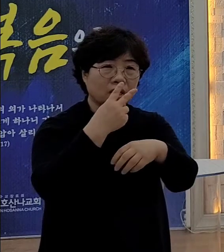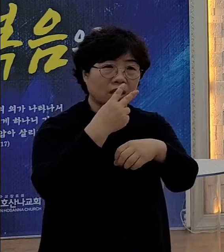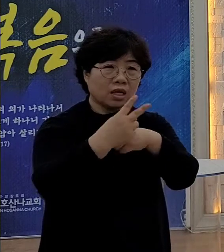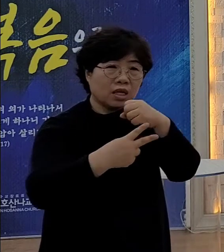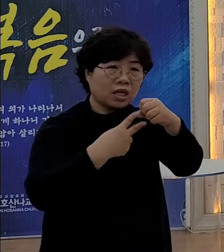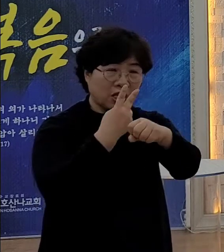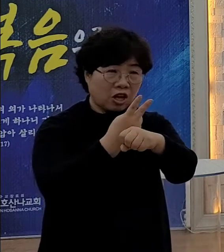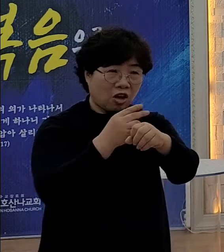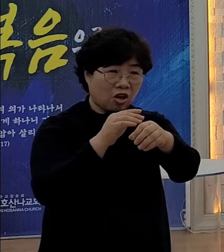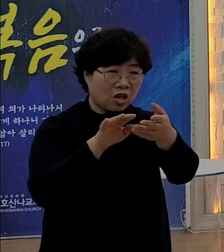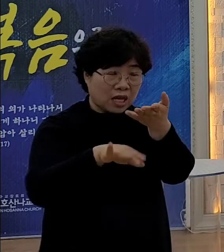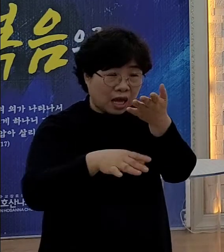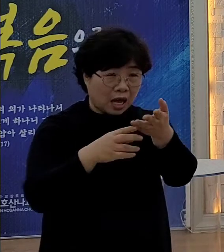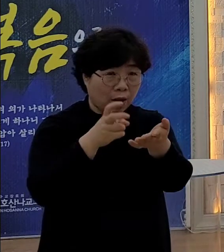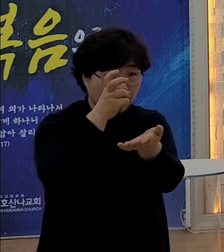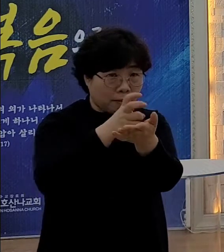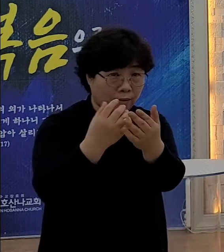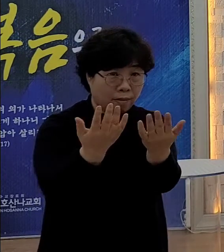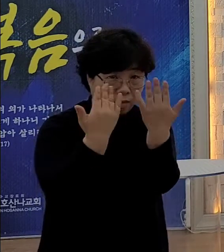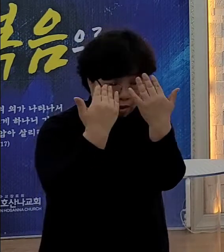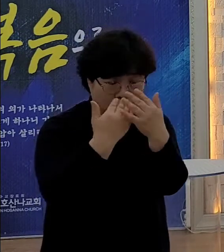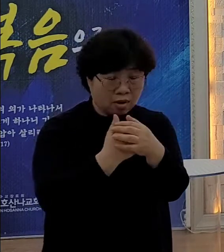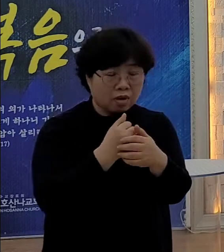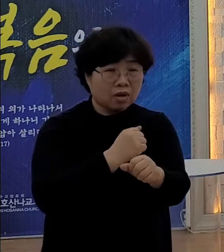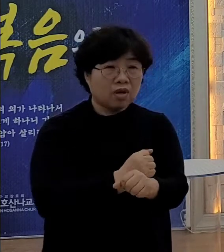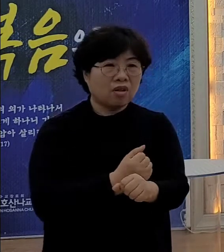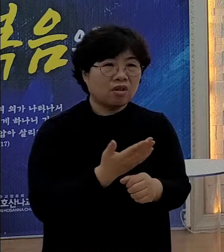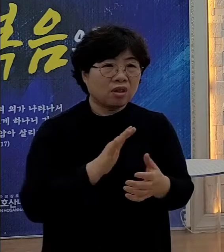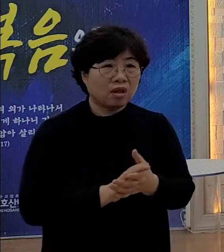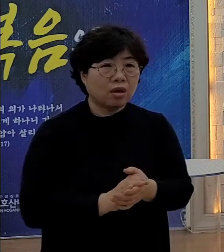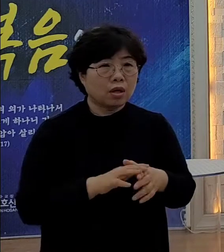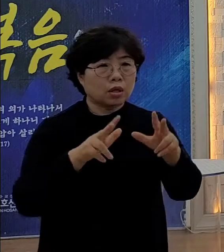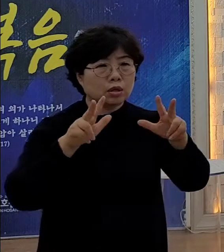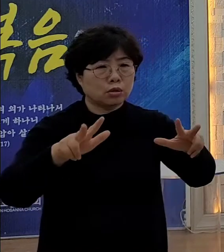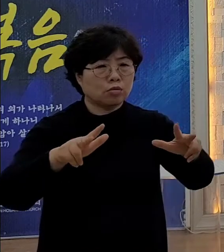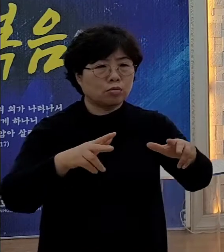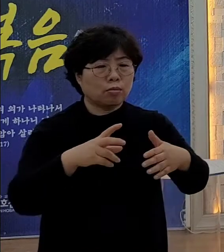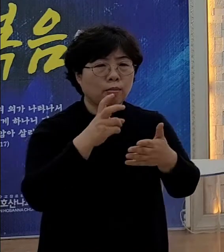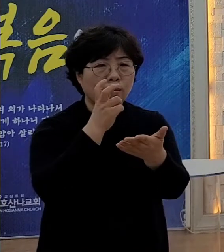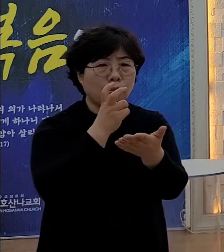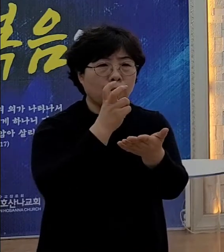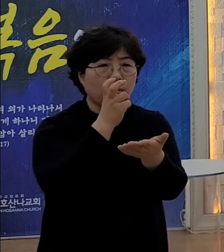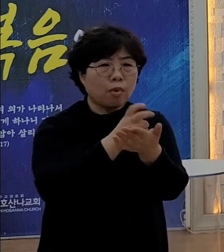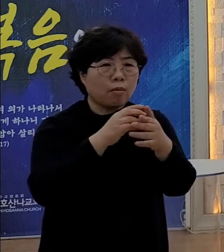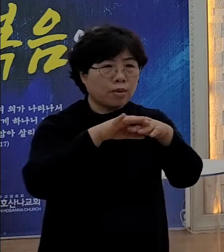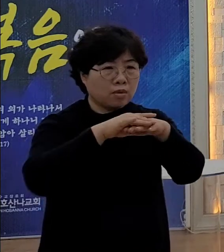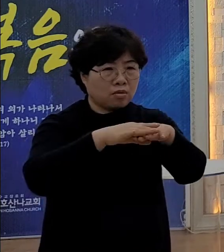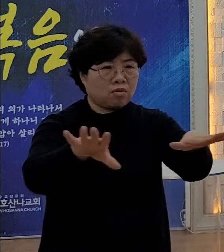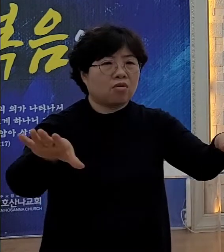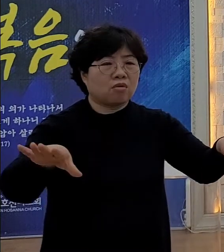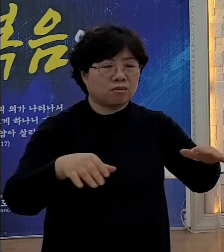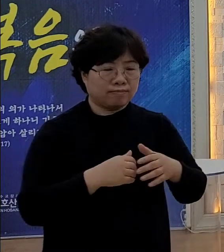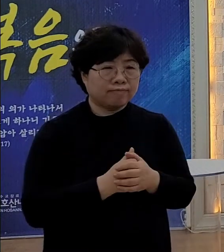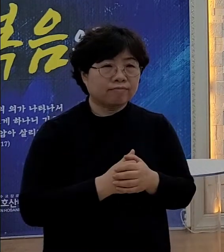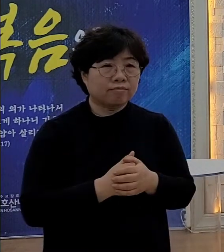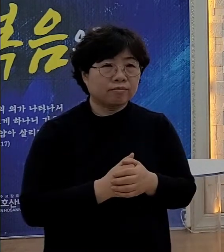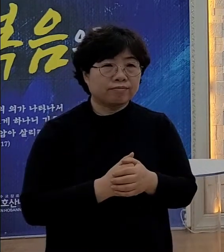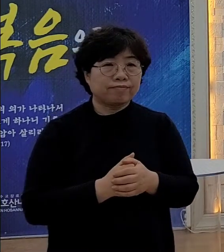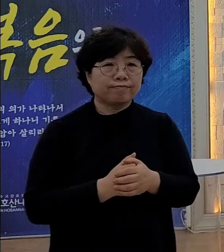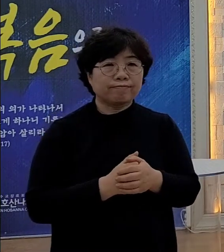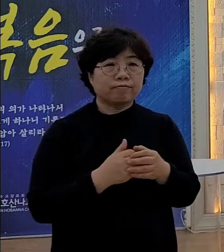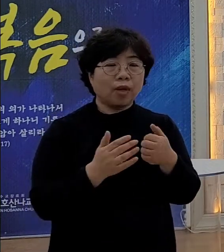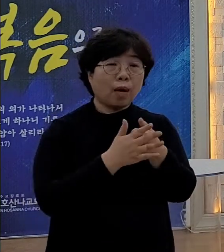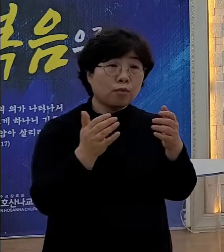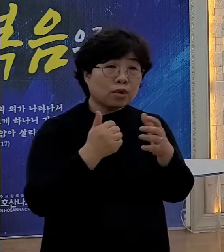그런데 이 간통을 음란한 자들이 이 간통법 자체가 자기에게 걸림돌이 되잖아요. 그래서